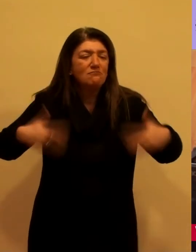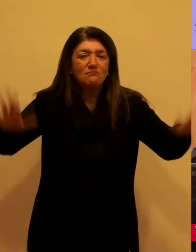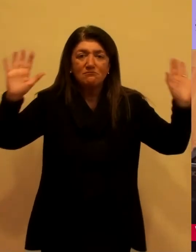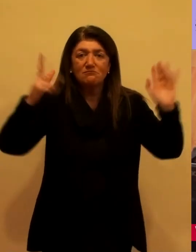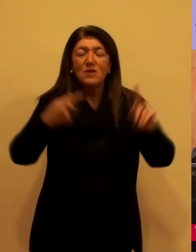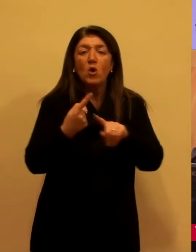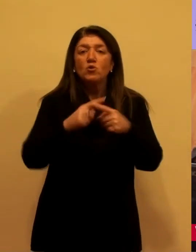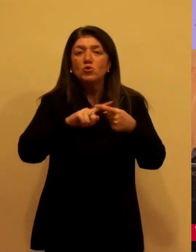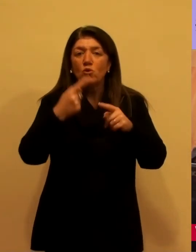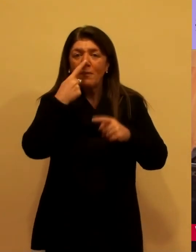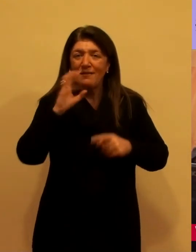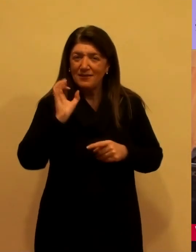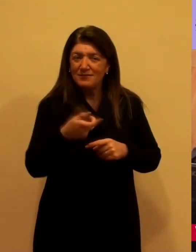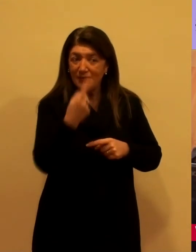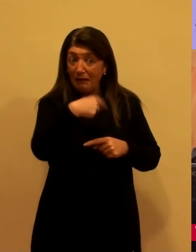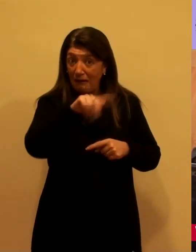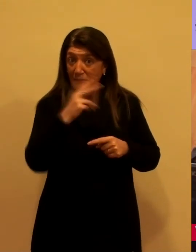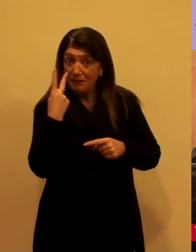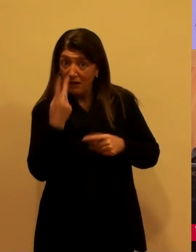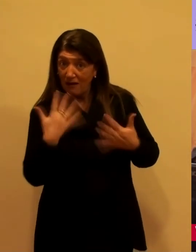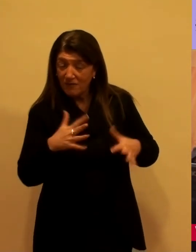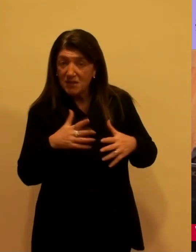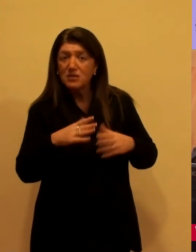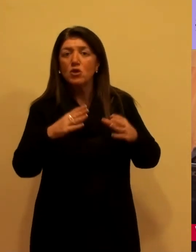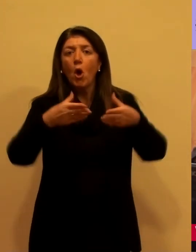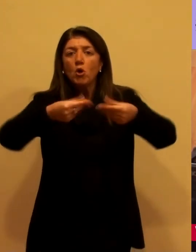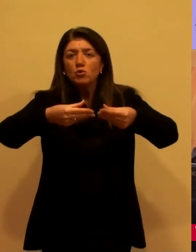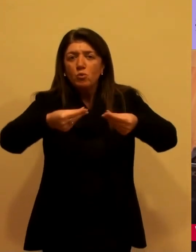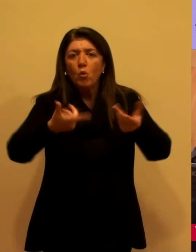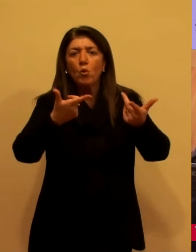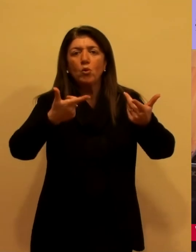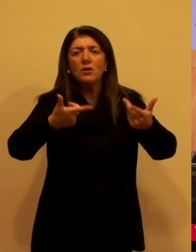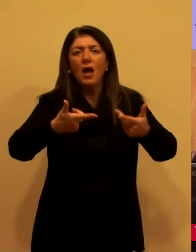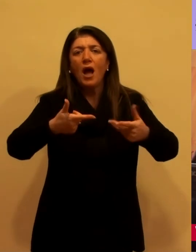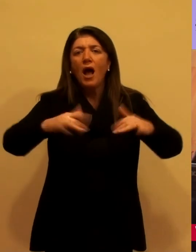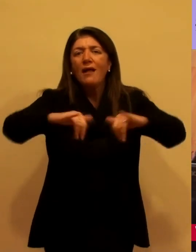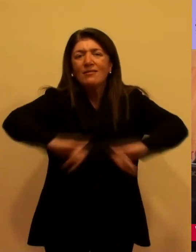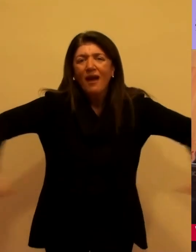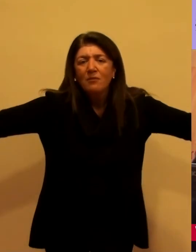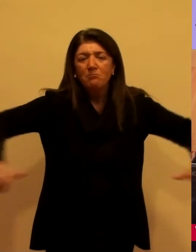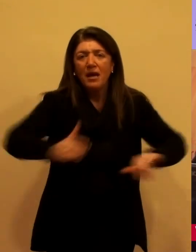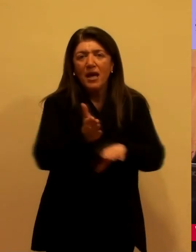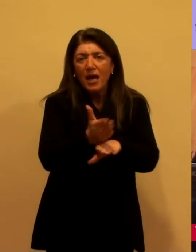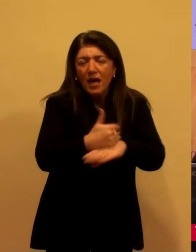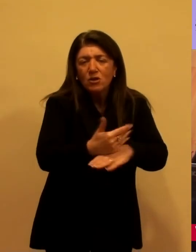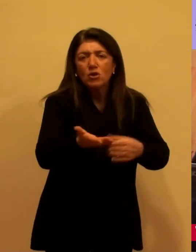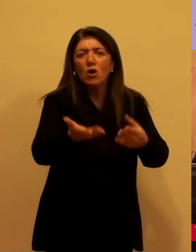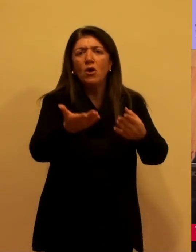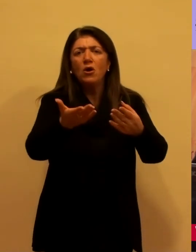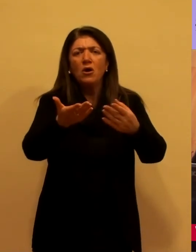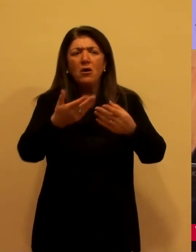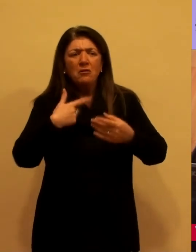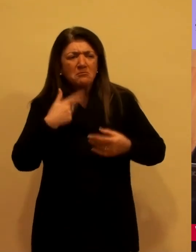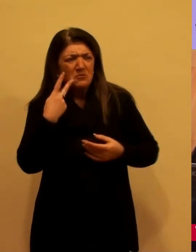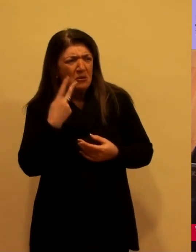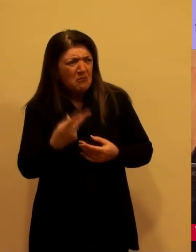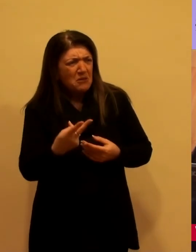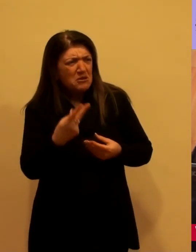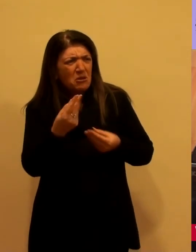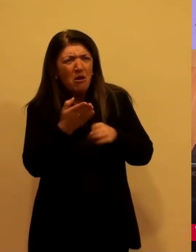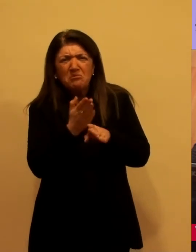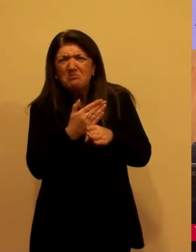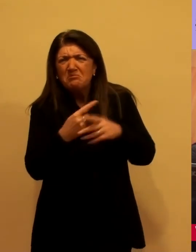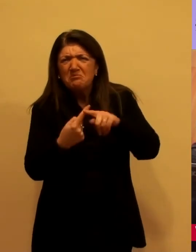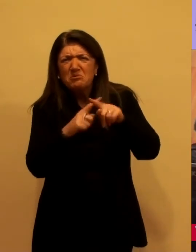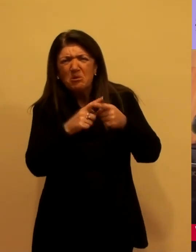po' strani che avete visto, che erano solo poi spugne, pezzi di tappeto. Io ho visto anche un pollock, se non sbaglio,